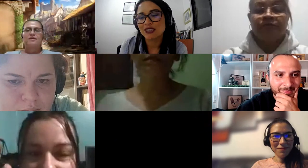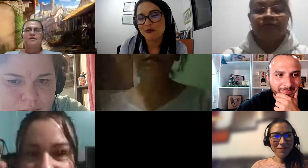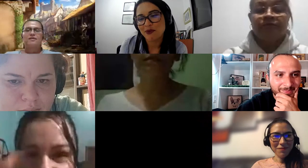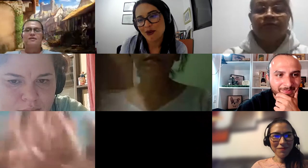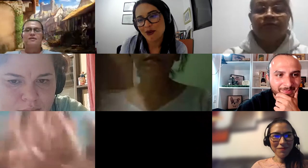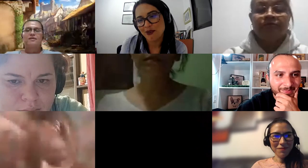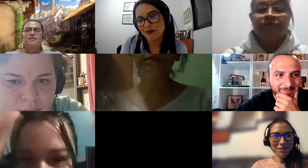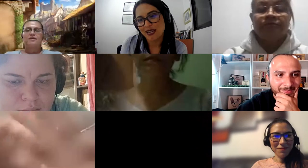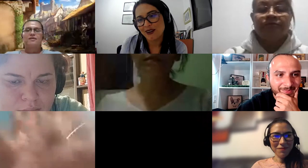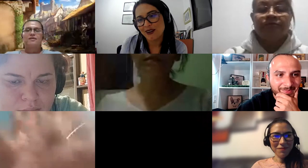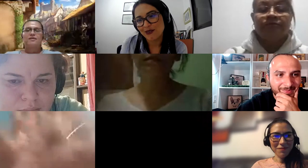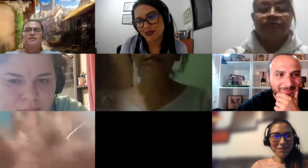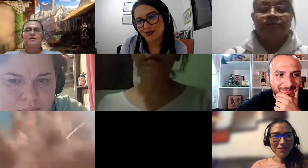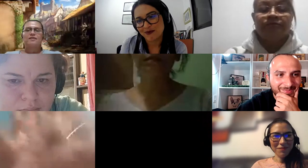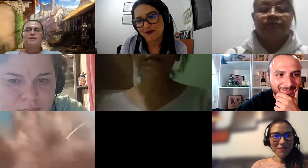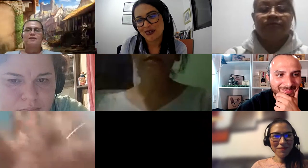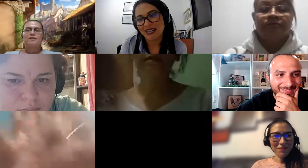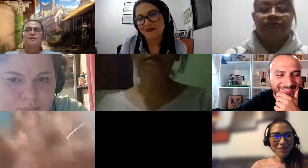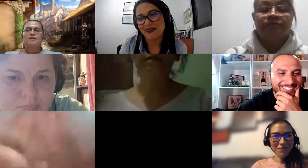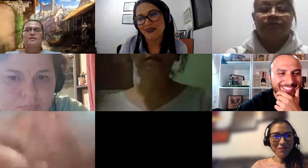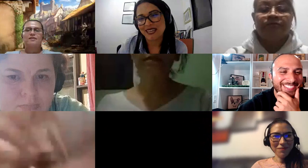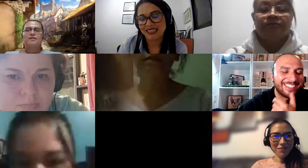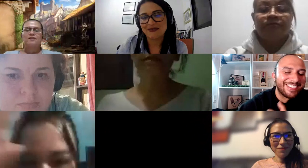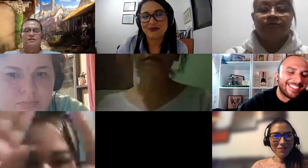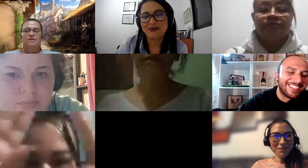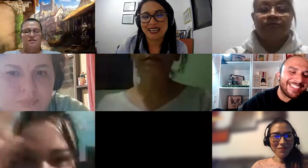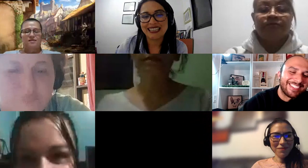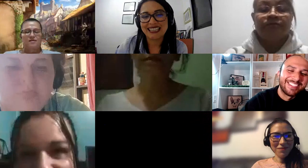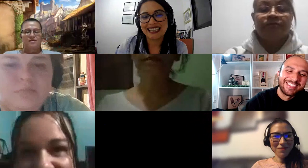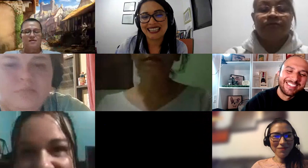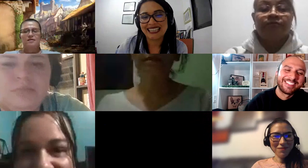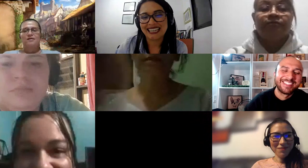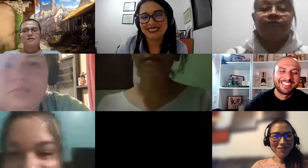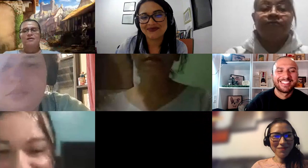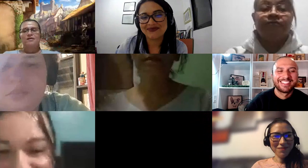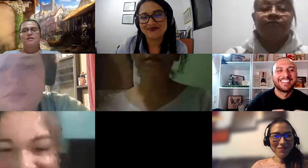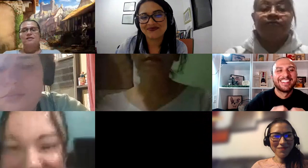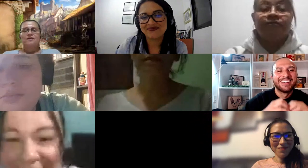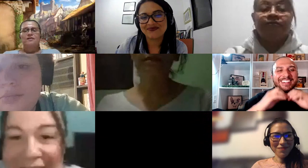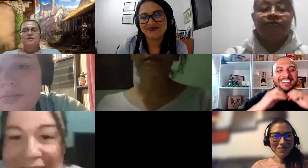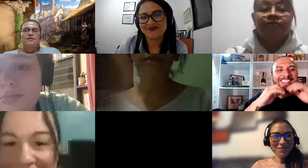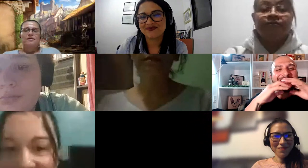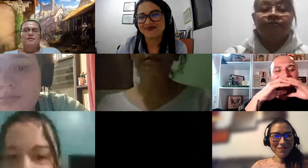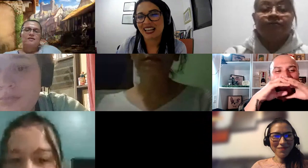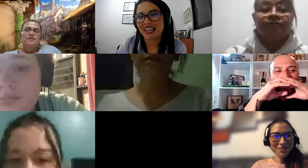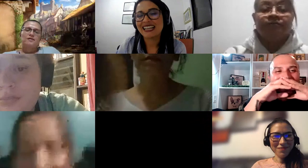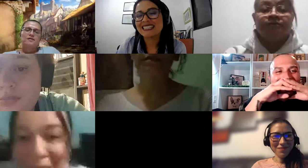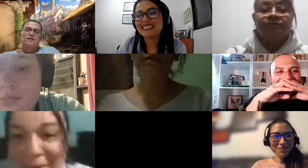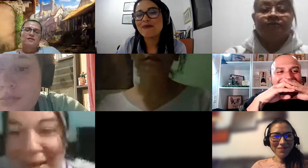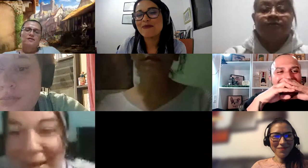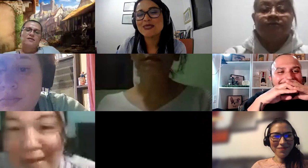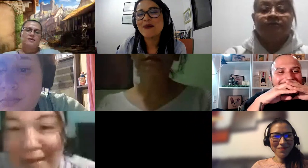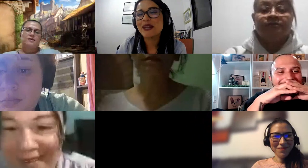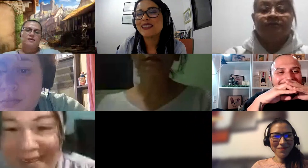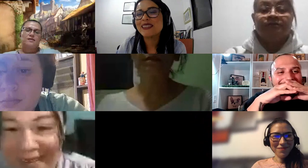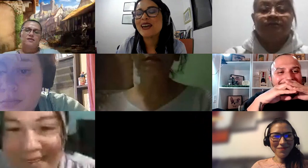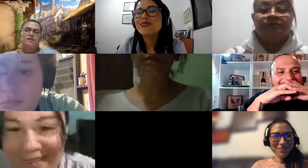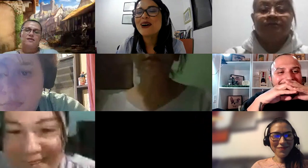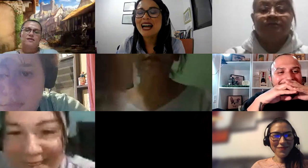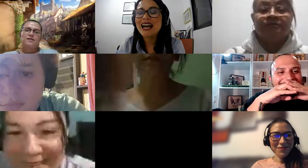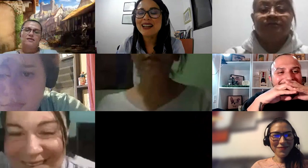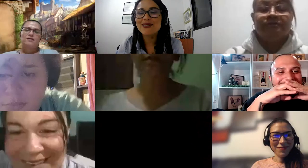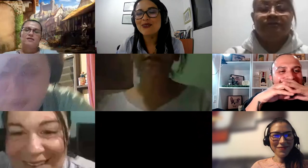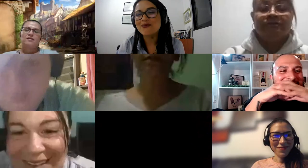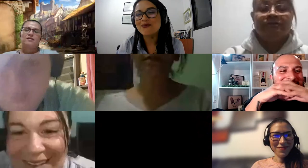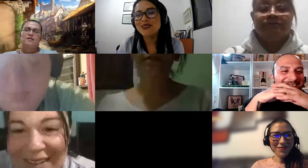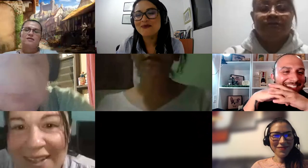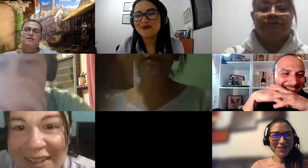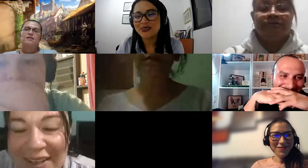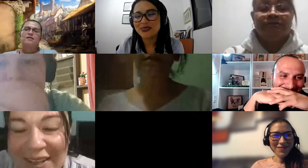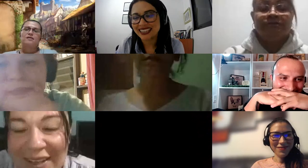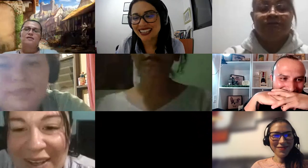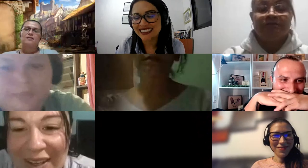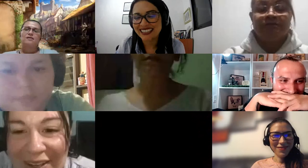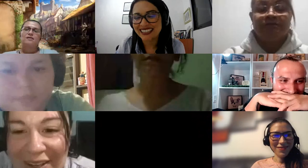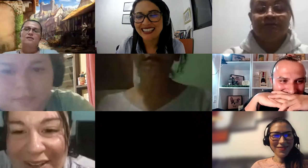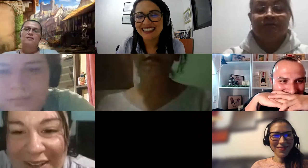te podemos ver el rostro para que Fabián te pueda entender. Aquí estamos aprendiendo algo muy importante